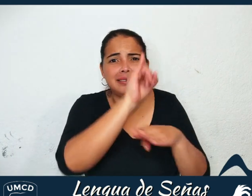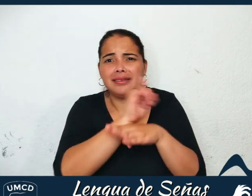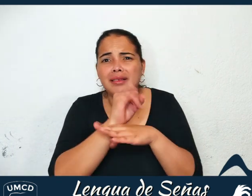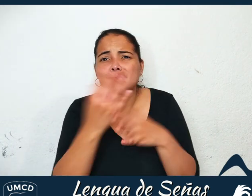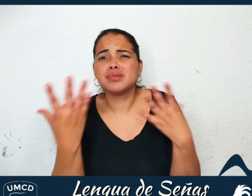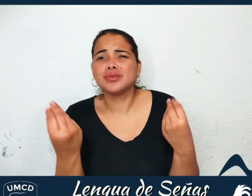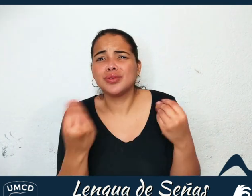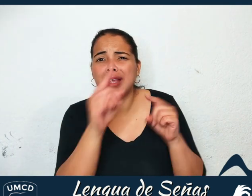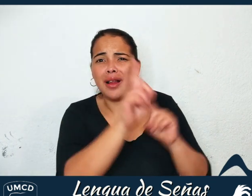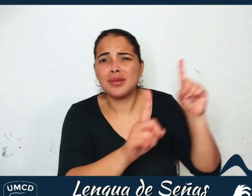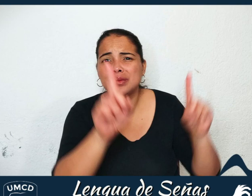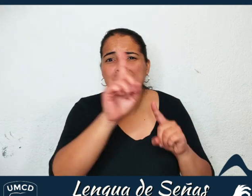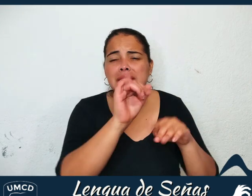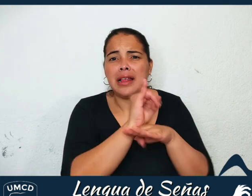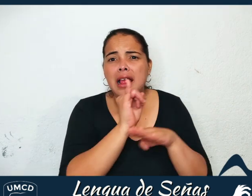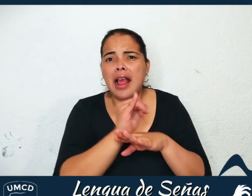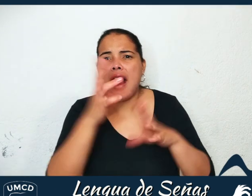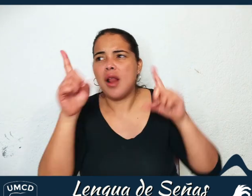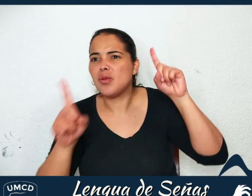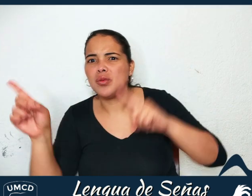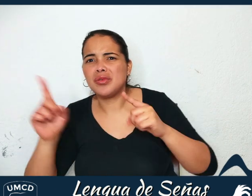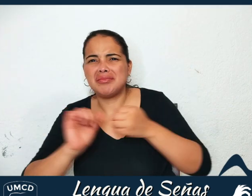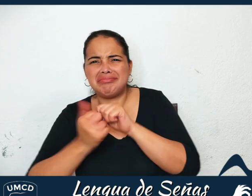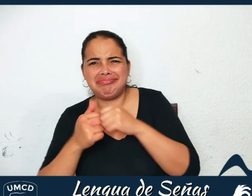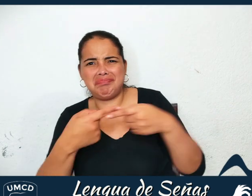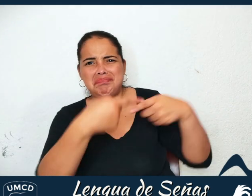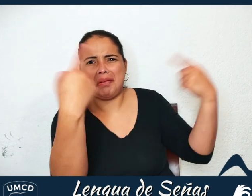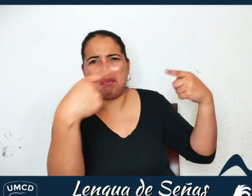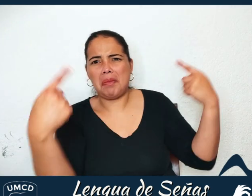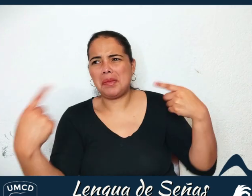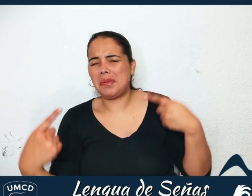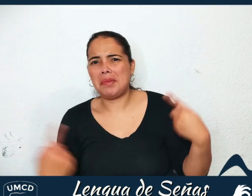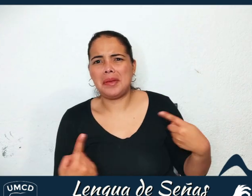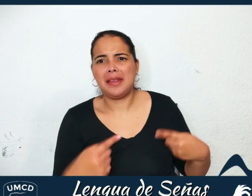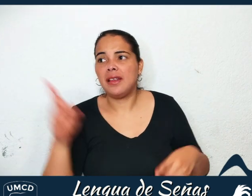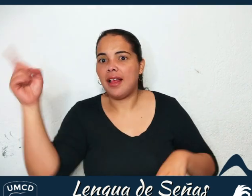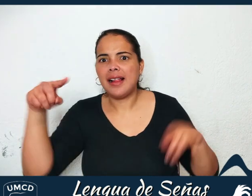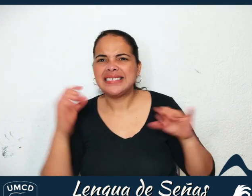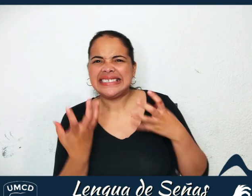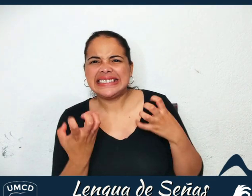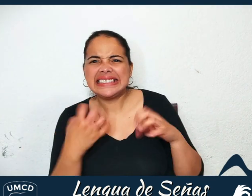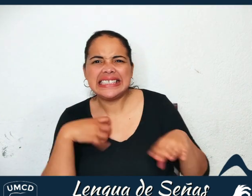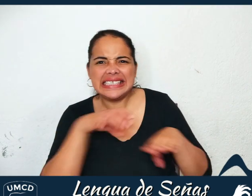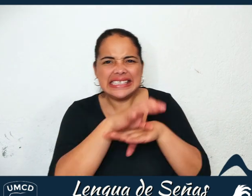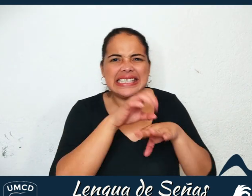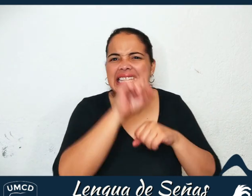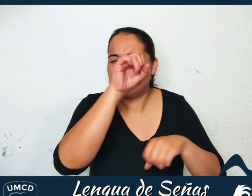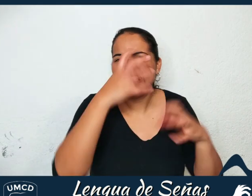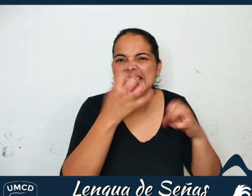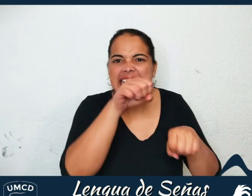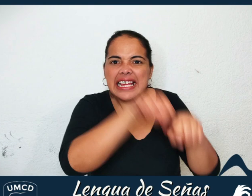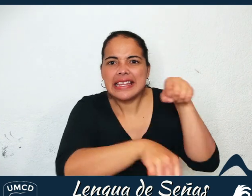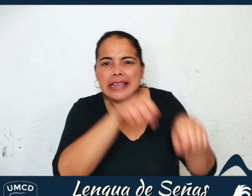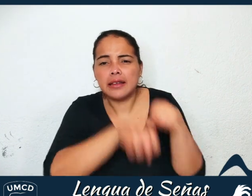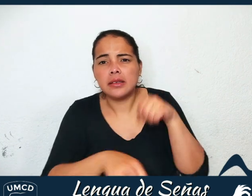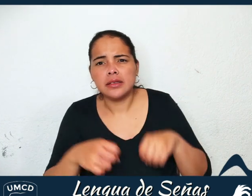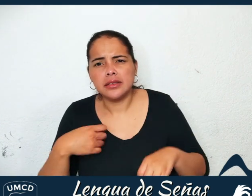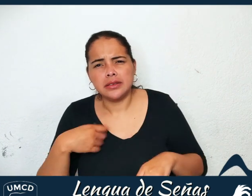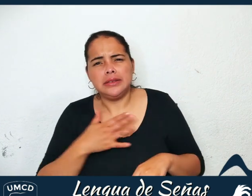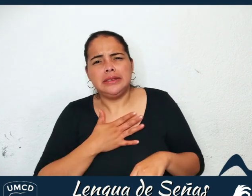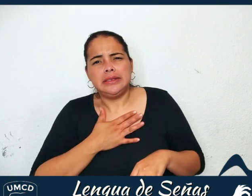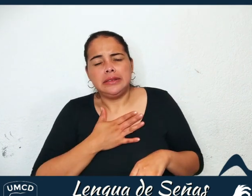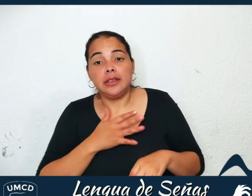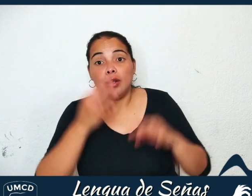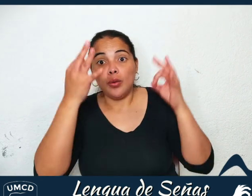algunos hermanos que habían entrado, o algunos falsos maestros que habían estado desestimando el ministerio de Pablo,